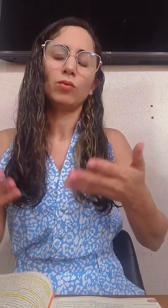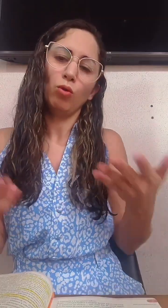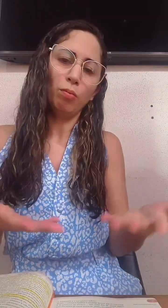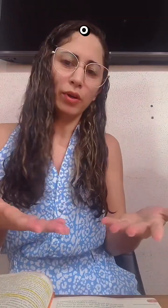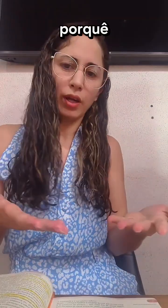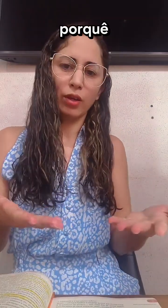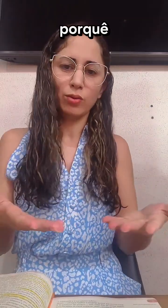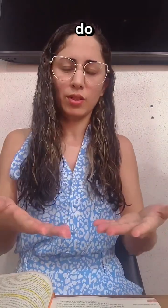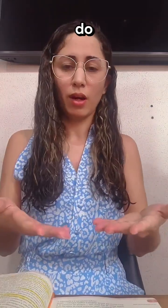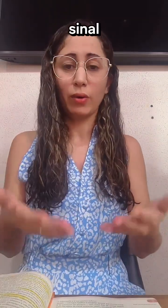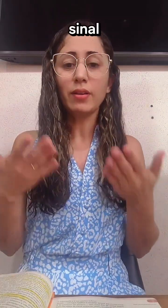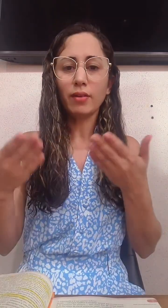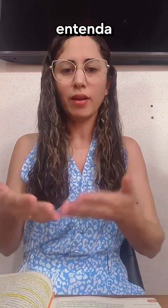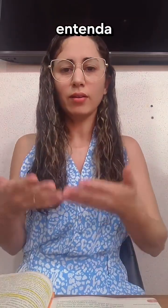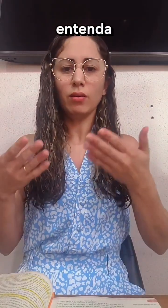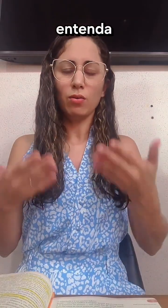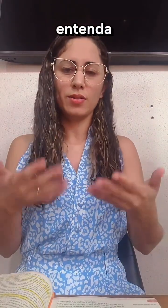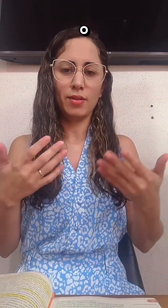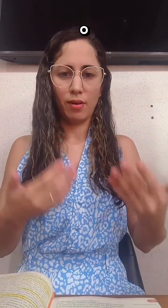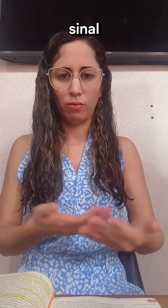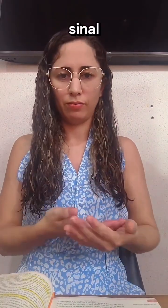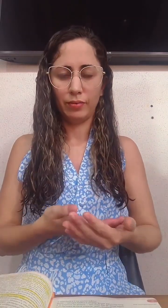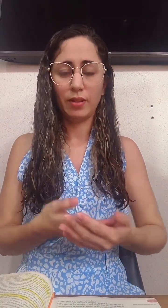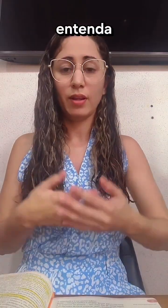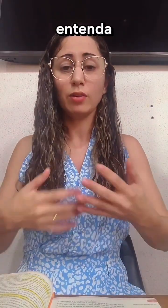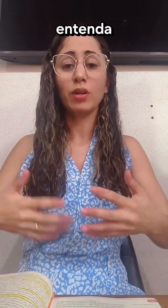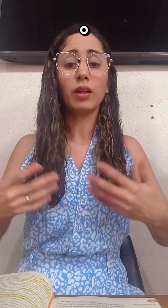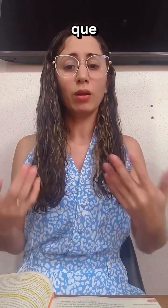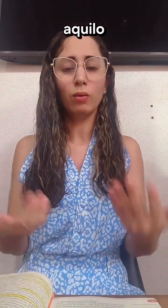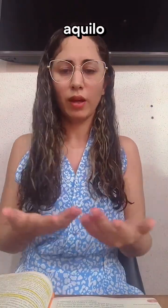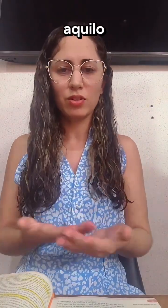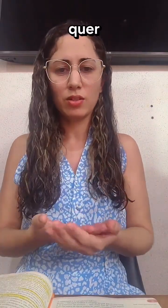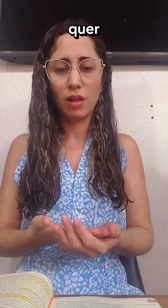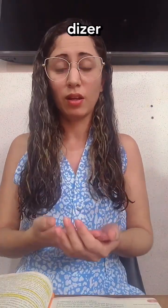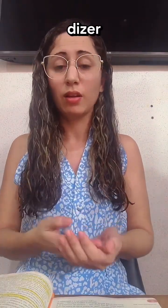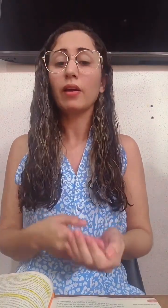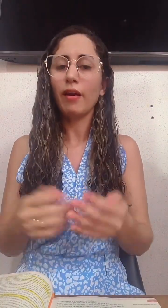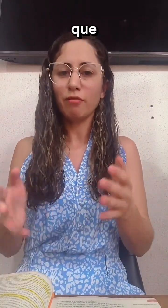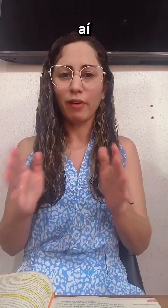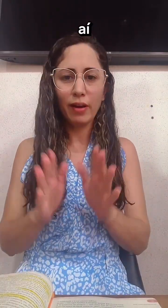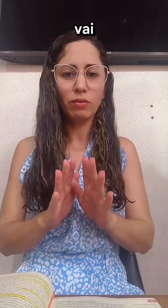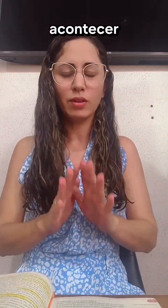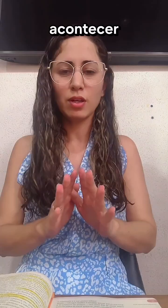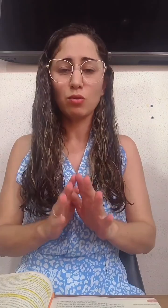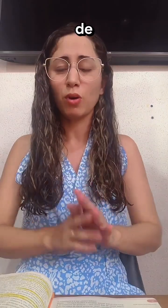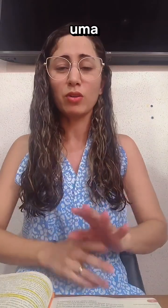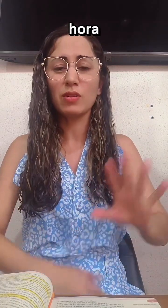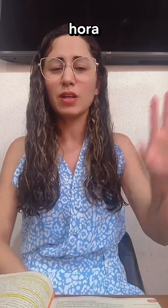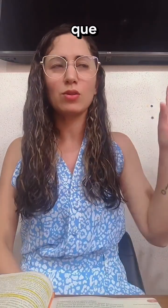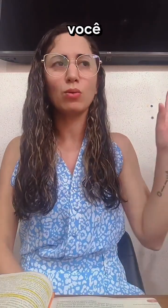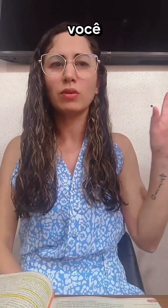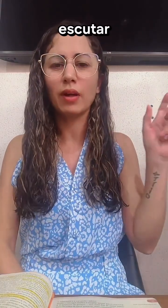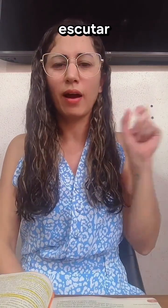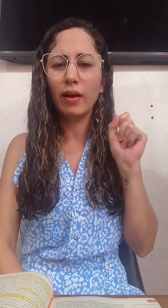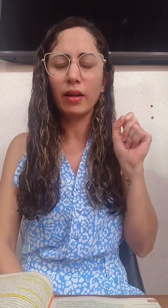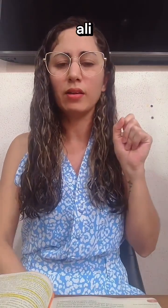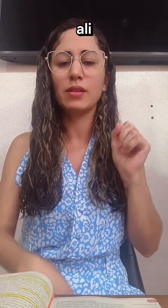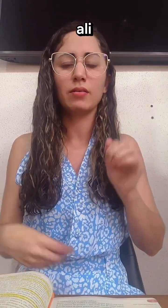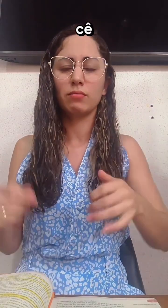o porquê do sinal. Entenda o sinal. Entenda o que aquilo quer dizer. Que aí vai acontecer de uma hora de você escutar ali, você